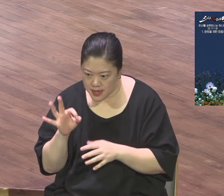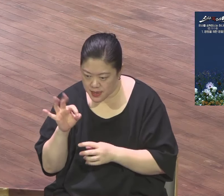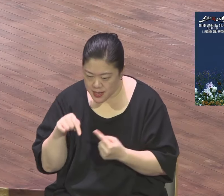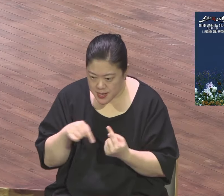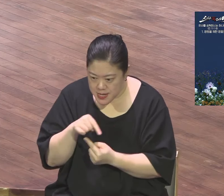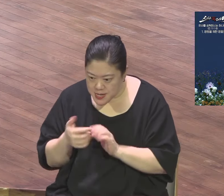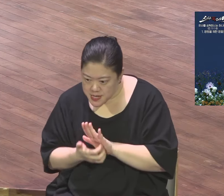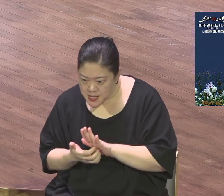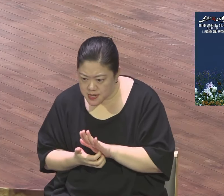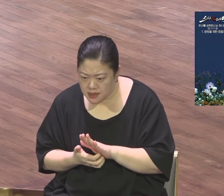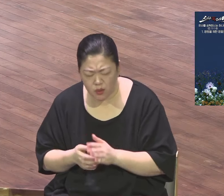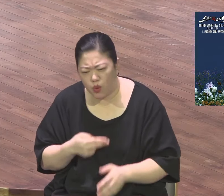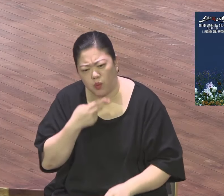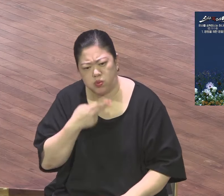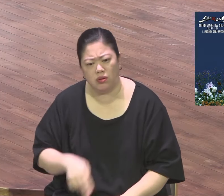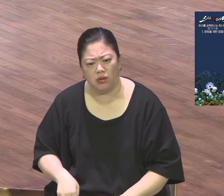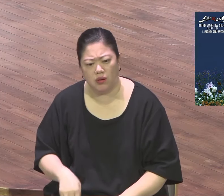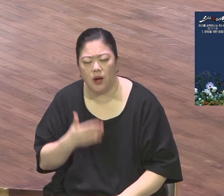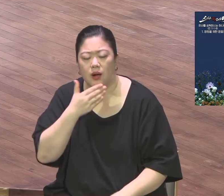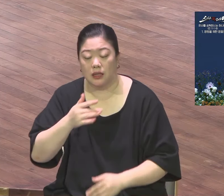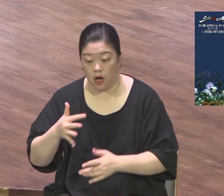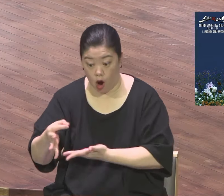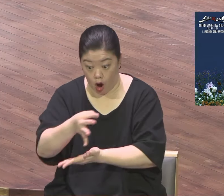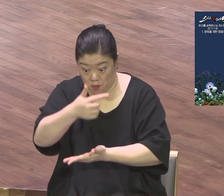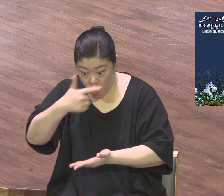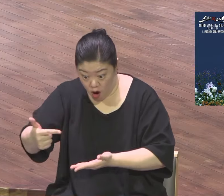반드시 보상해 주신다는 거예요.